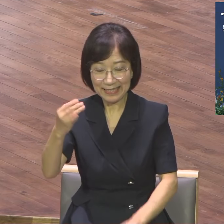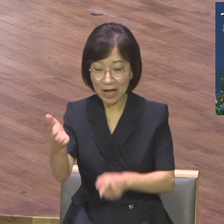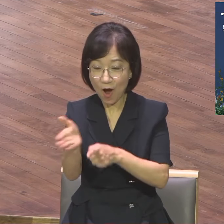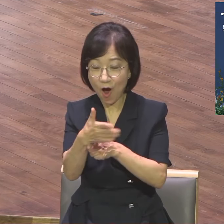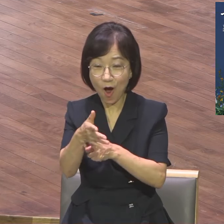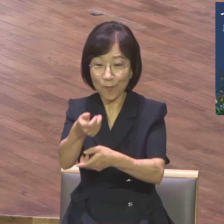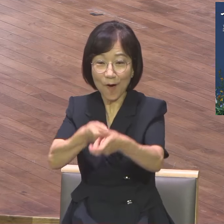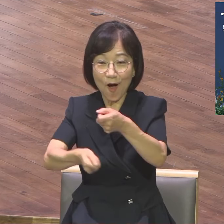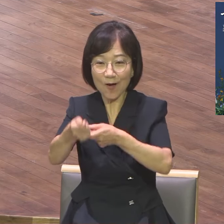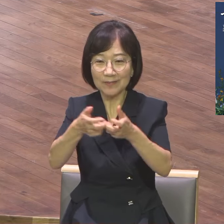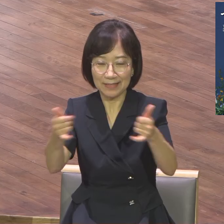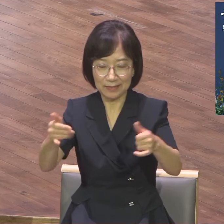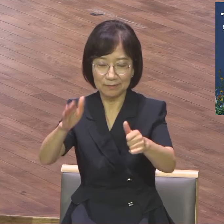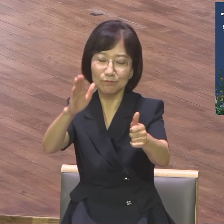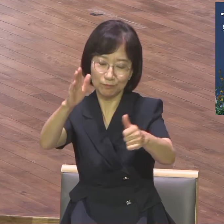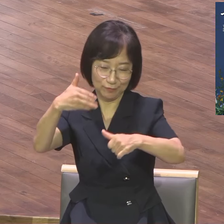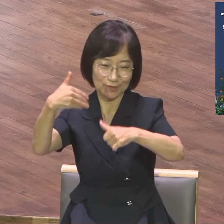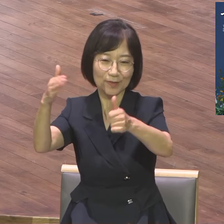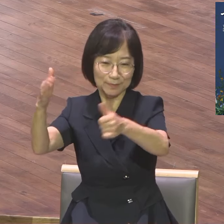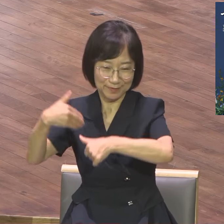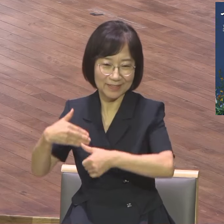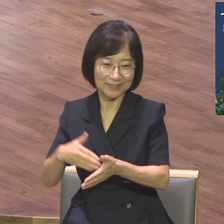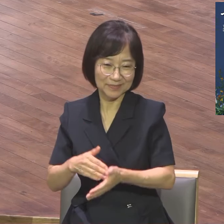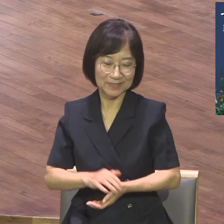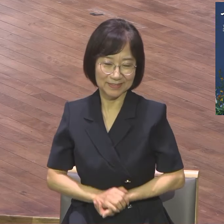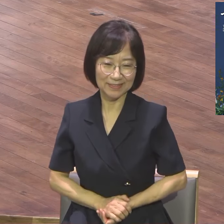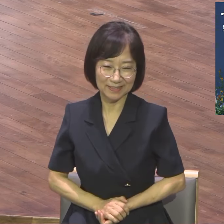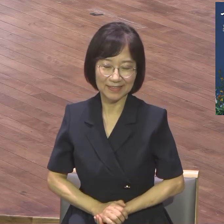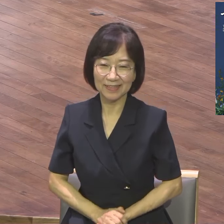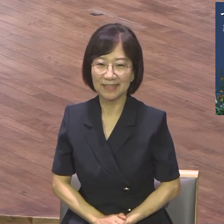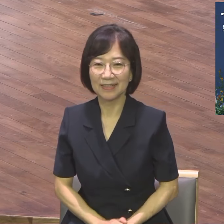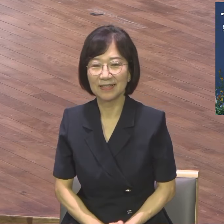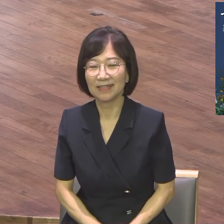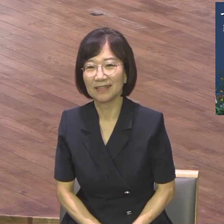그래서 교회는 만 유명한 사람이 거의 없습니다.